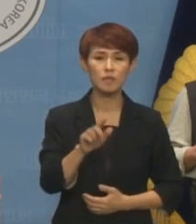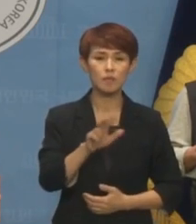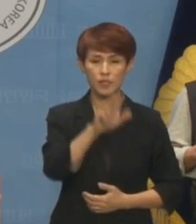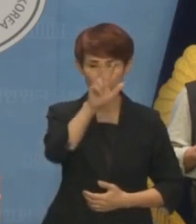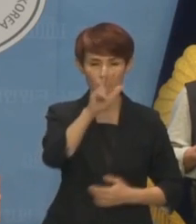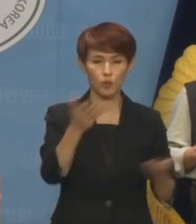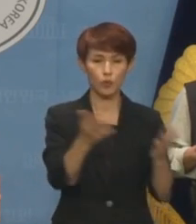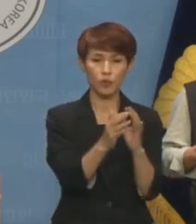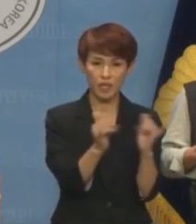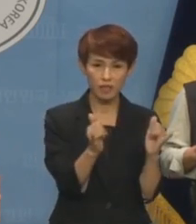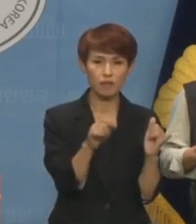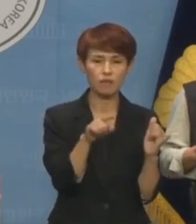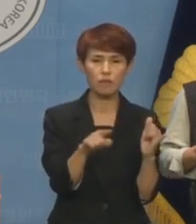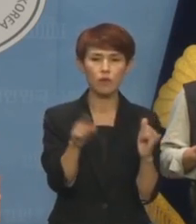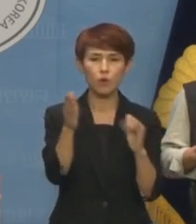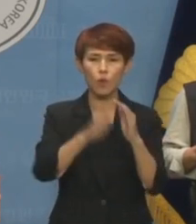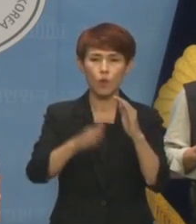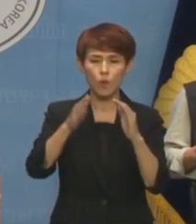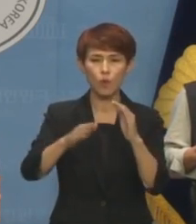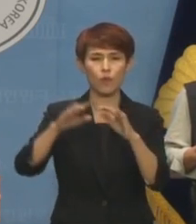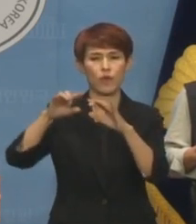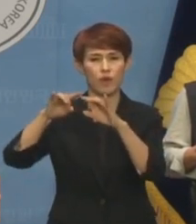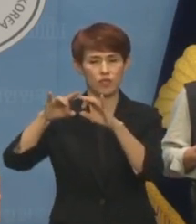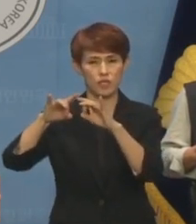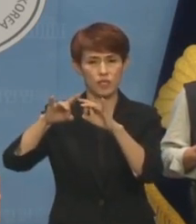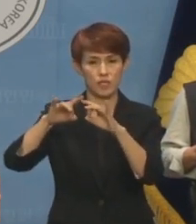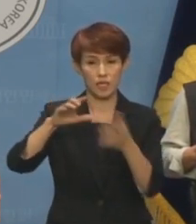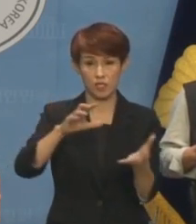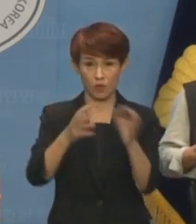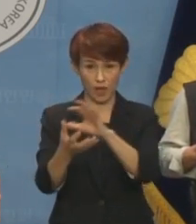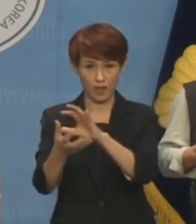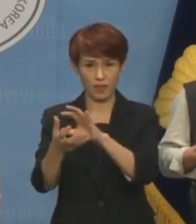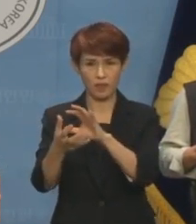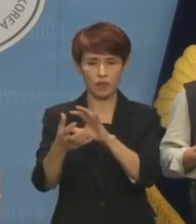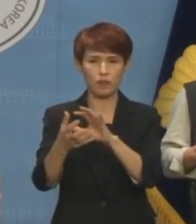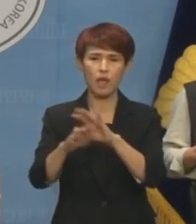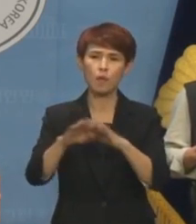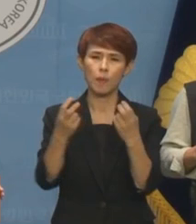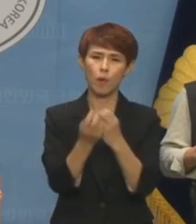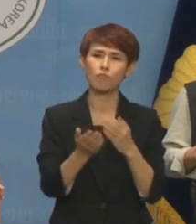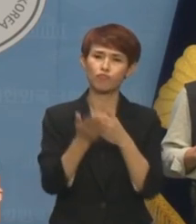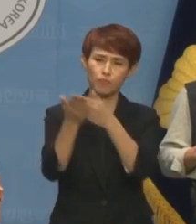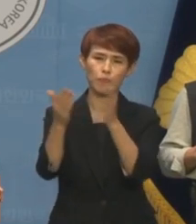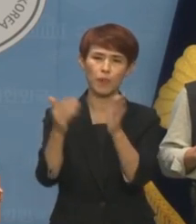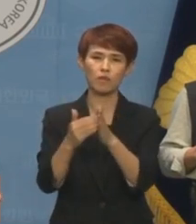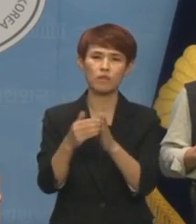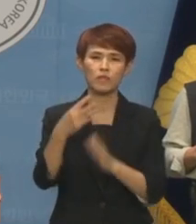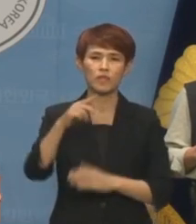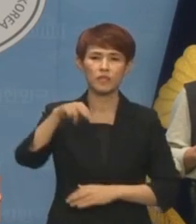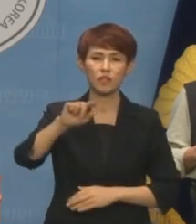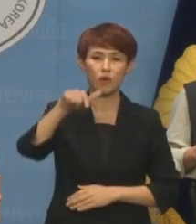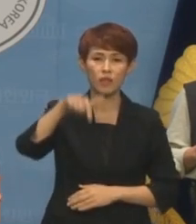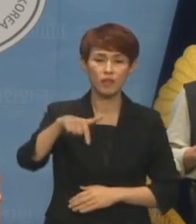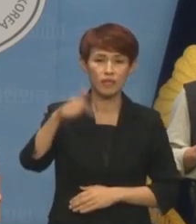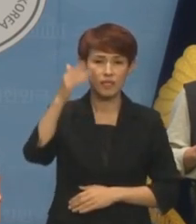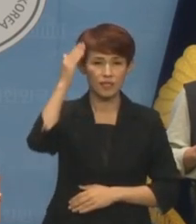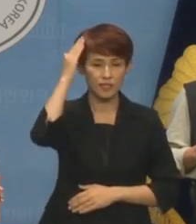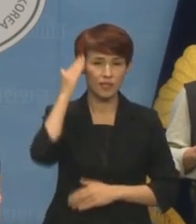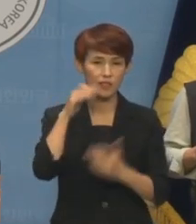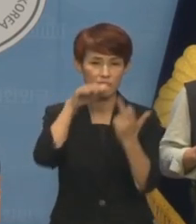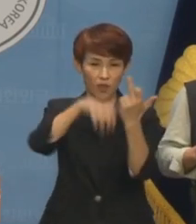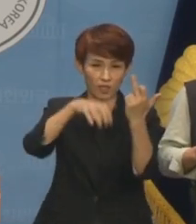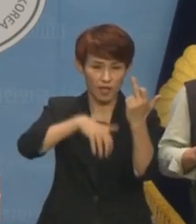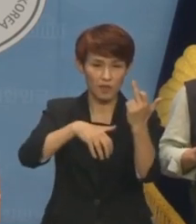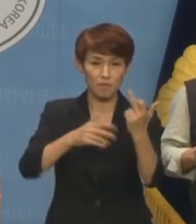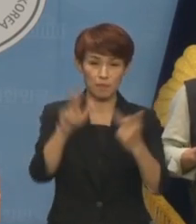노동자들은 공공재생에너지로의 전환이라는 구체적인 대안을 제시하며 석탄화력발전소 폐쇄 이후에